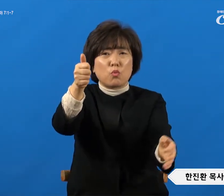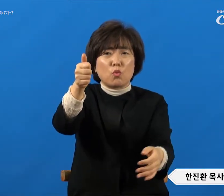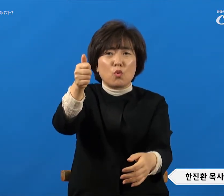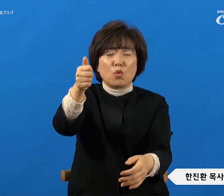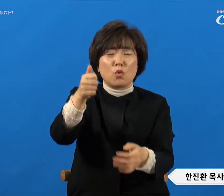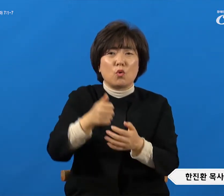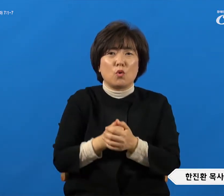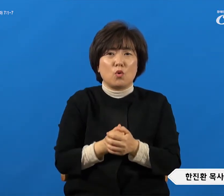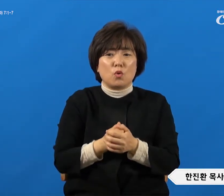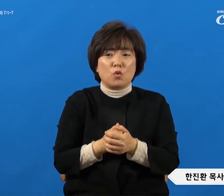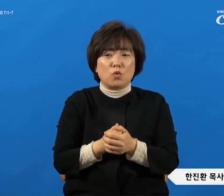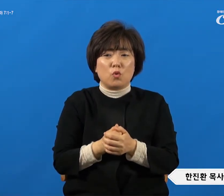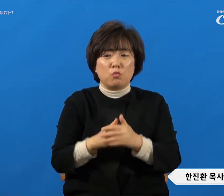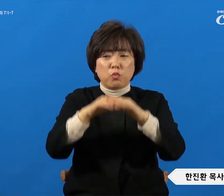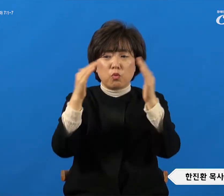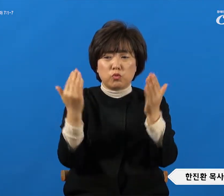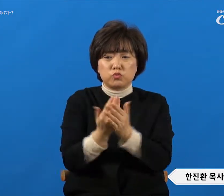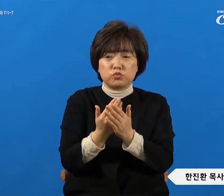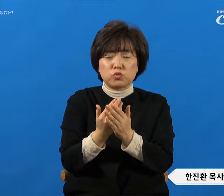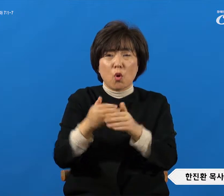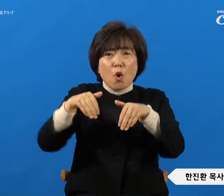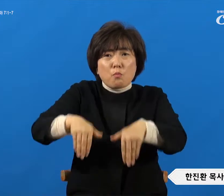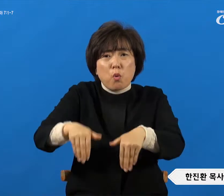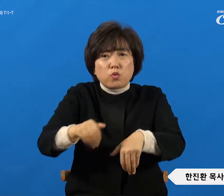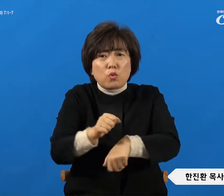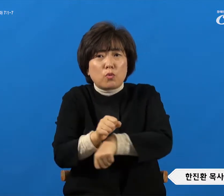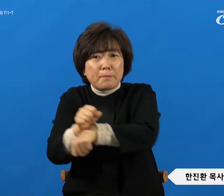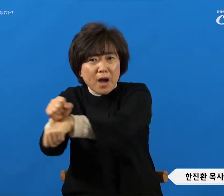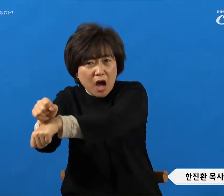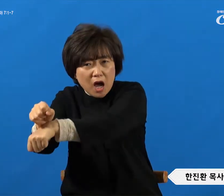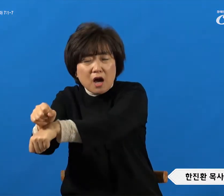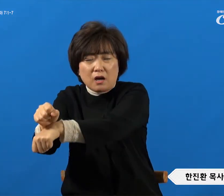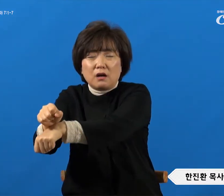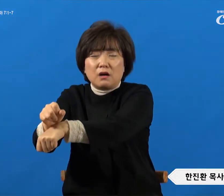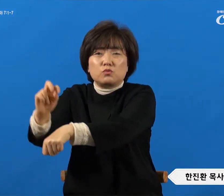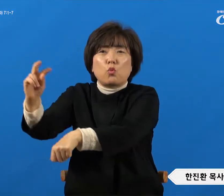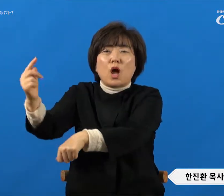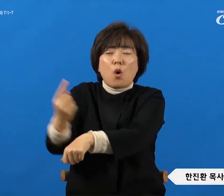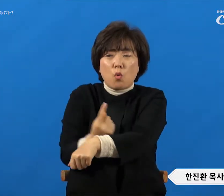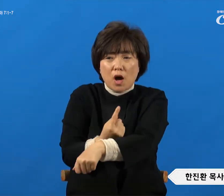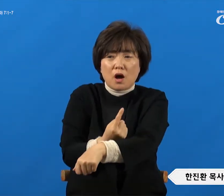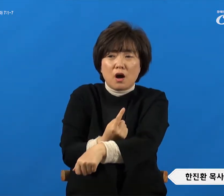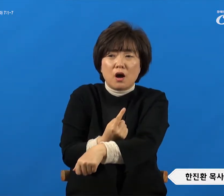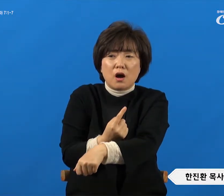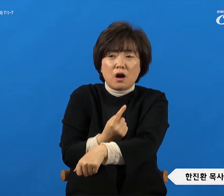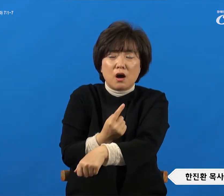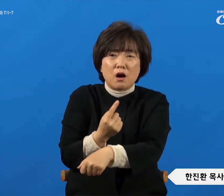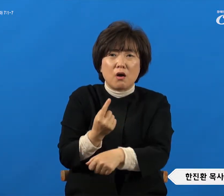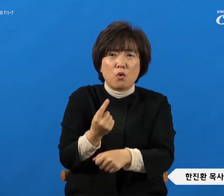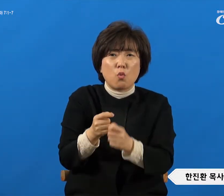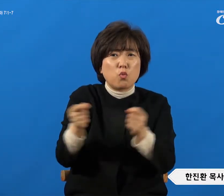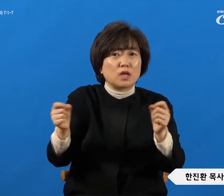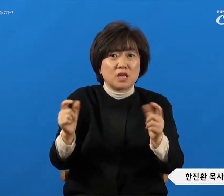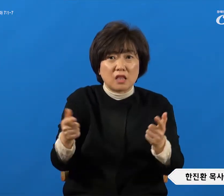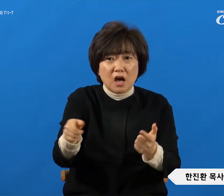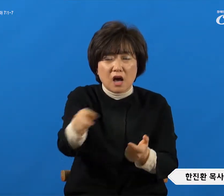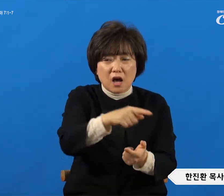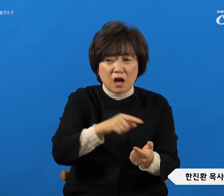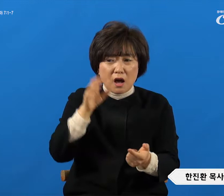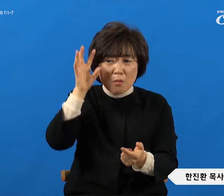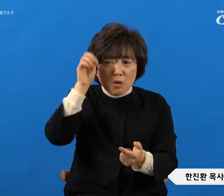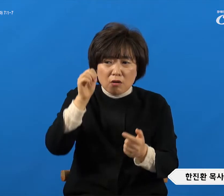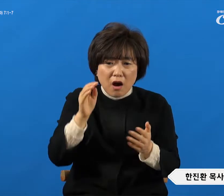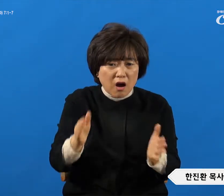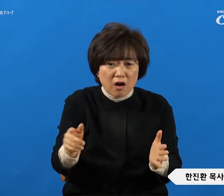있는 상태였습니다. 전부 포로로 사로잡혀 갔다가 이제 돌아온 지 얼마 안 되기 때문에 사회에 그런 모든 것이